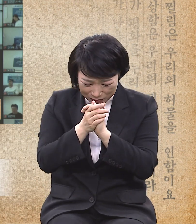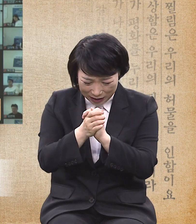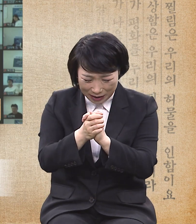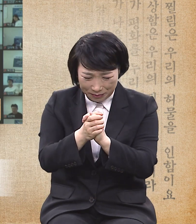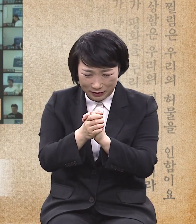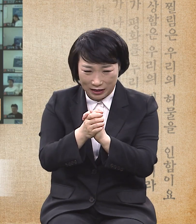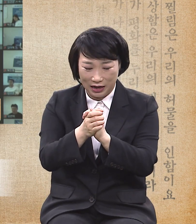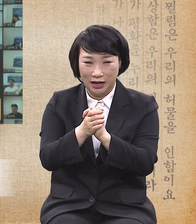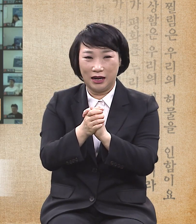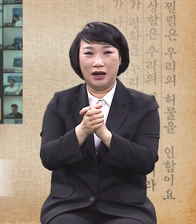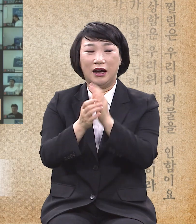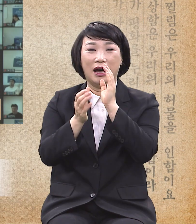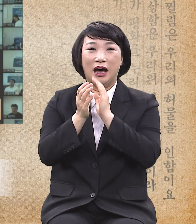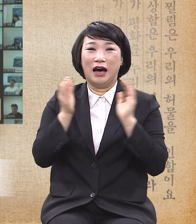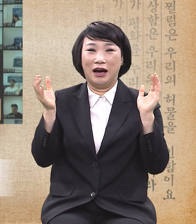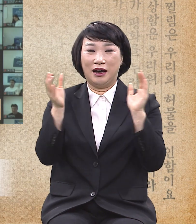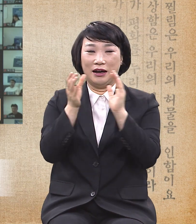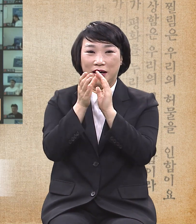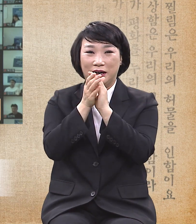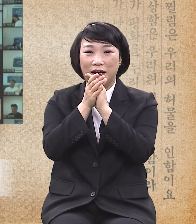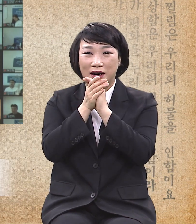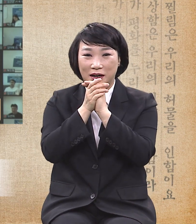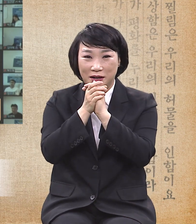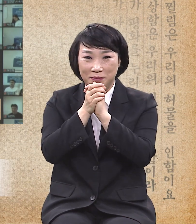이름으로 기도드리옵나이다.